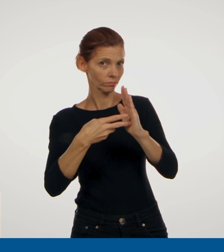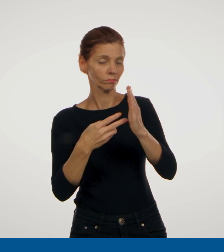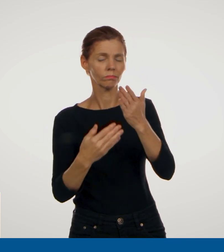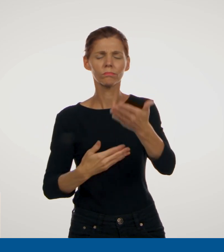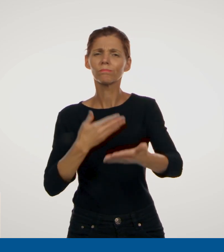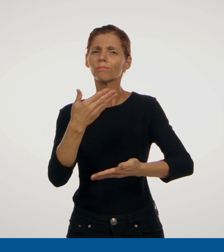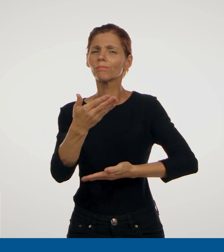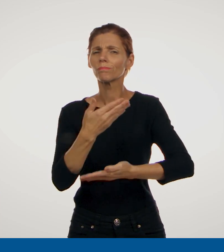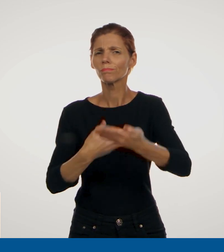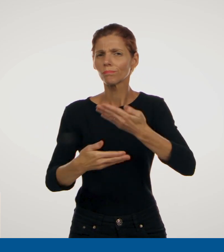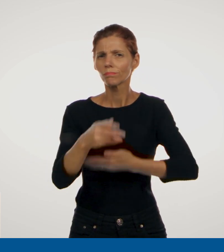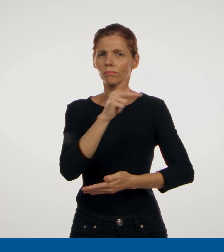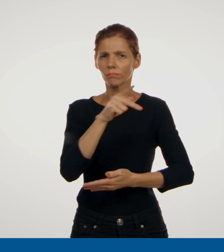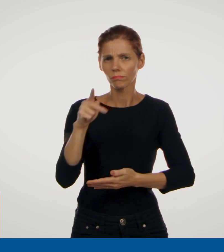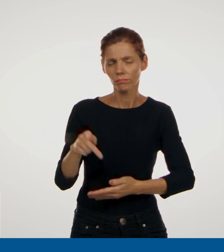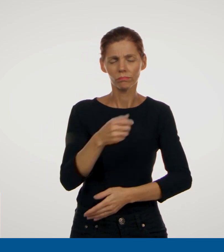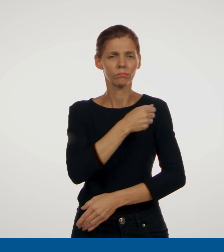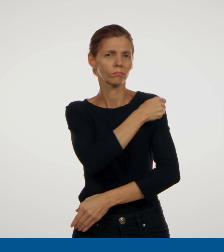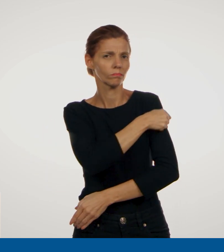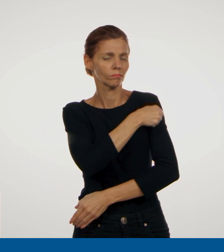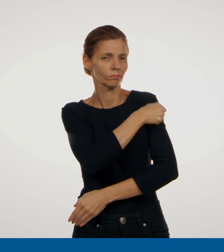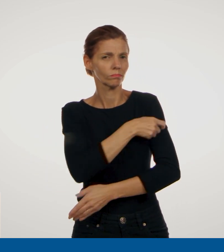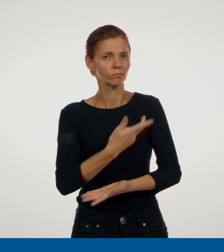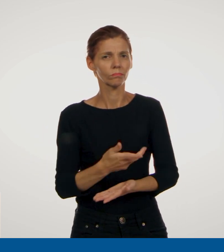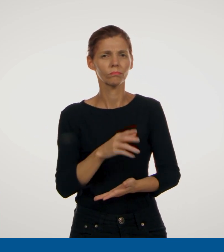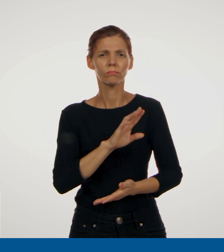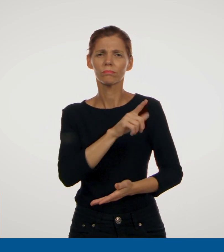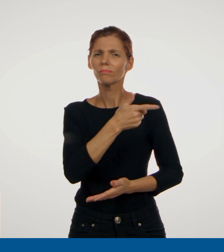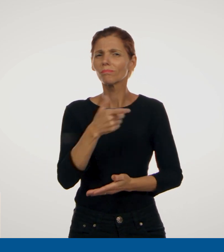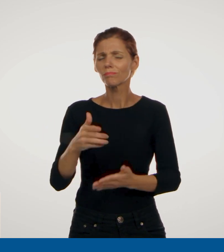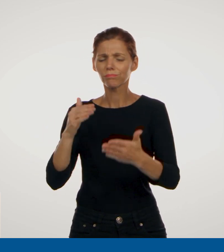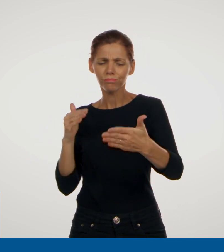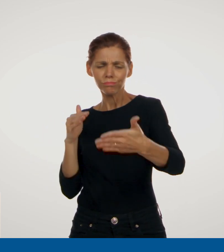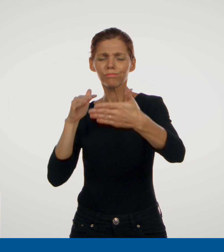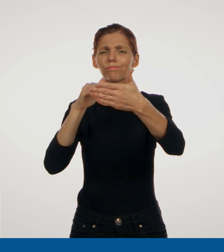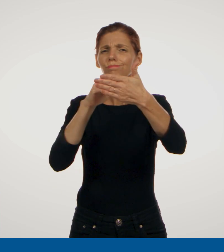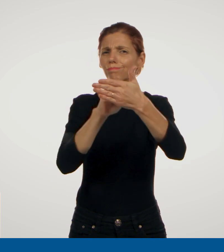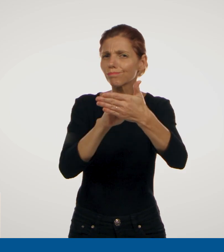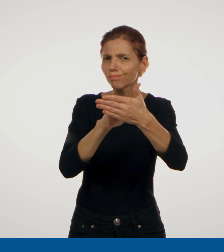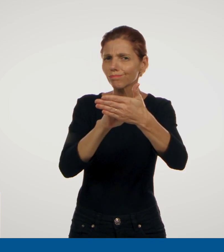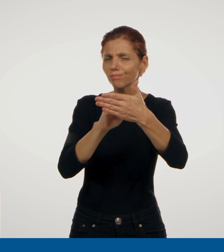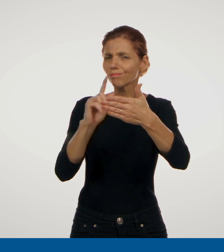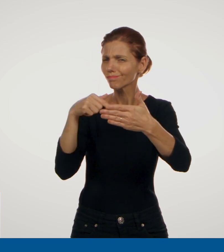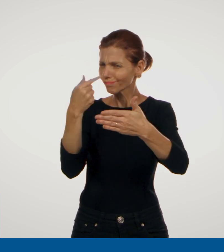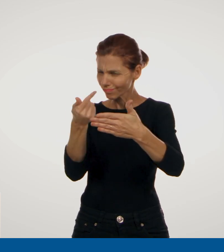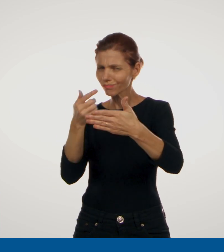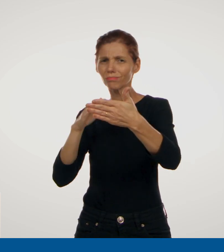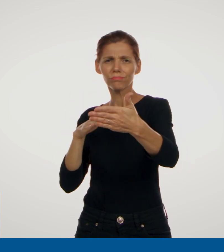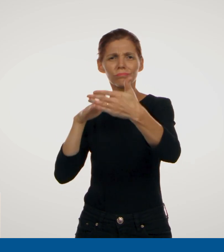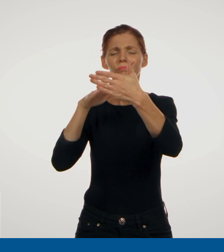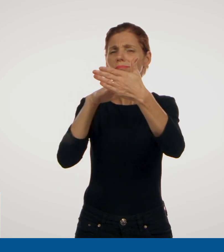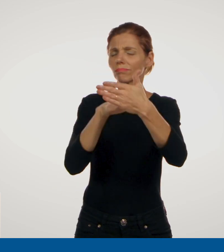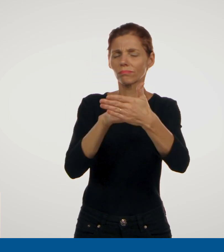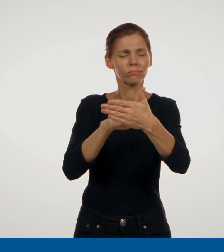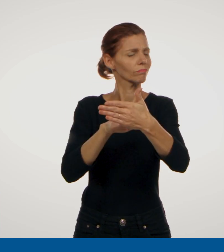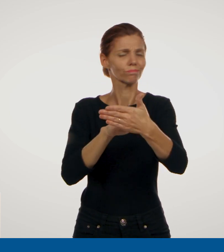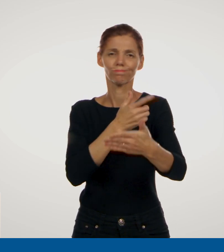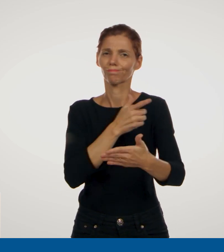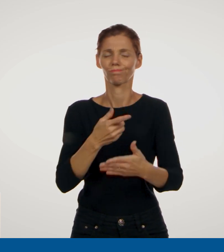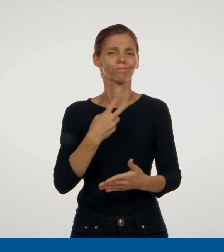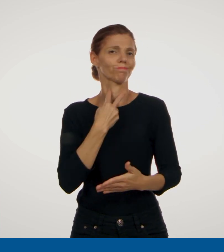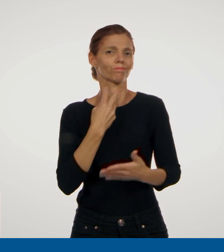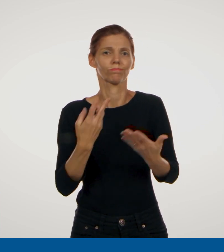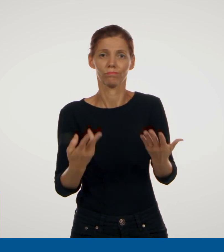que a interação entre professor e aluno não sofra nenhum bloqueio ou outro tipo de interferência que funcione